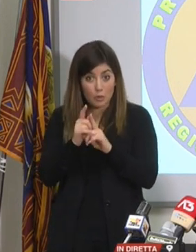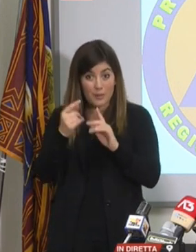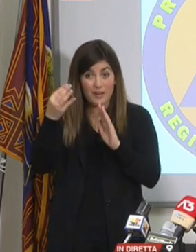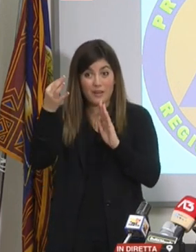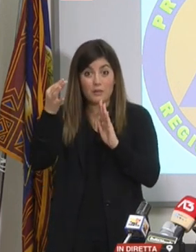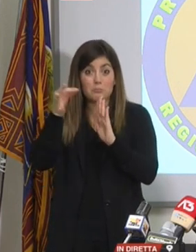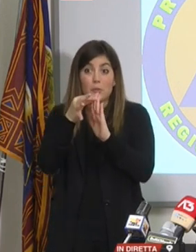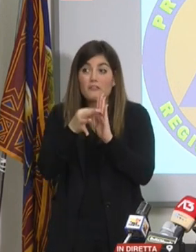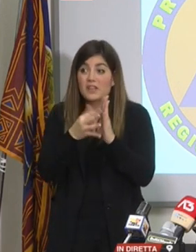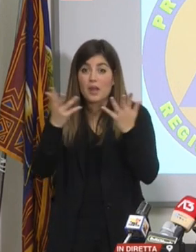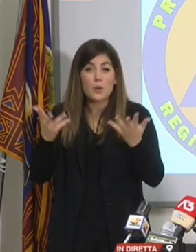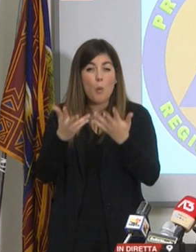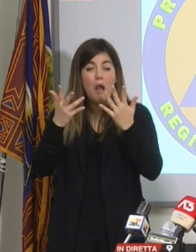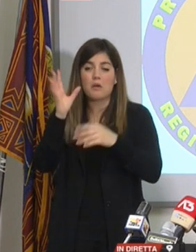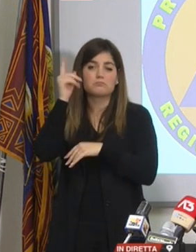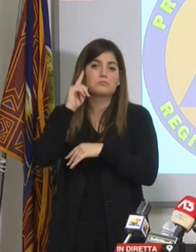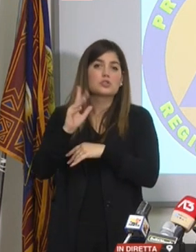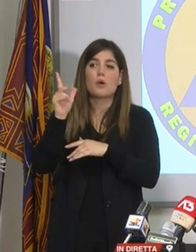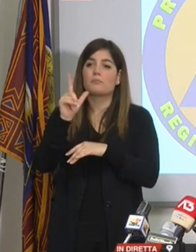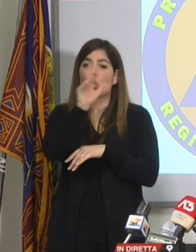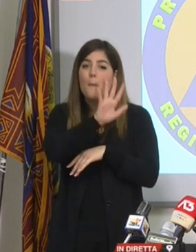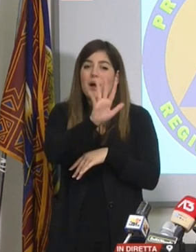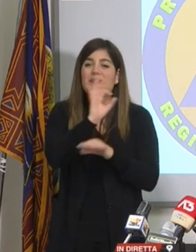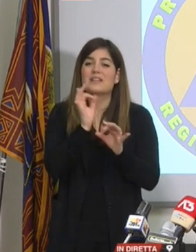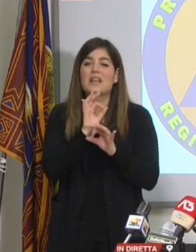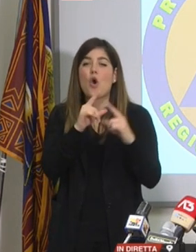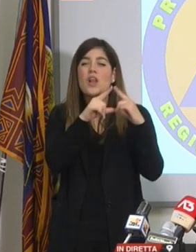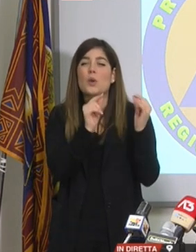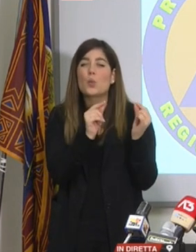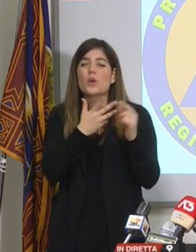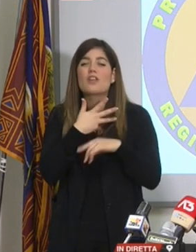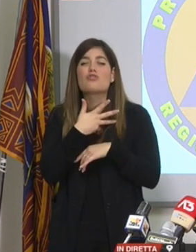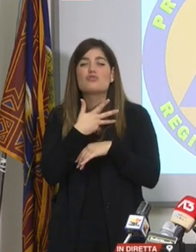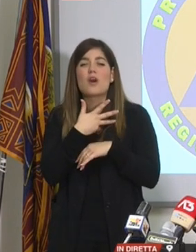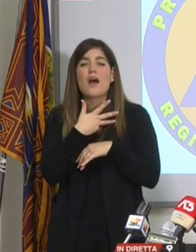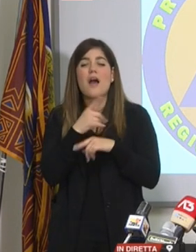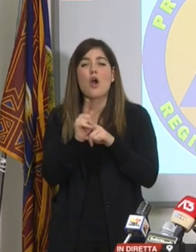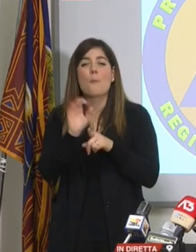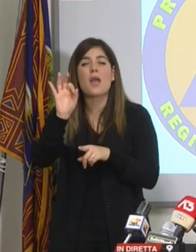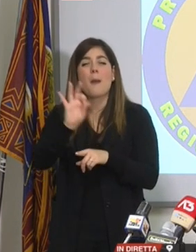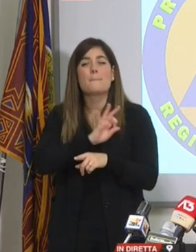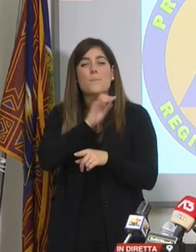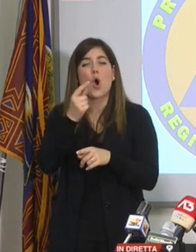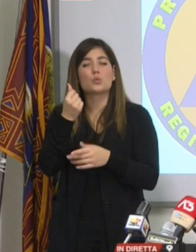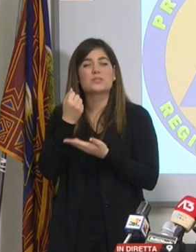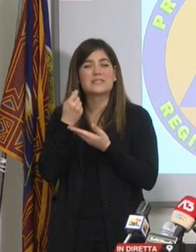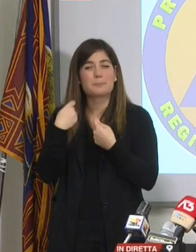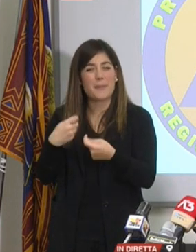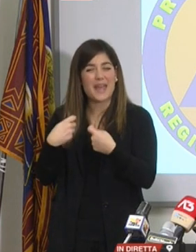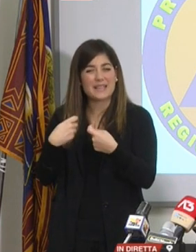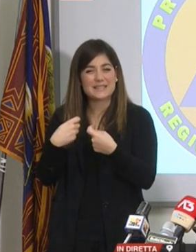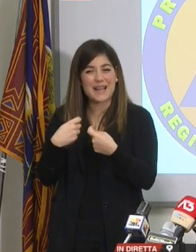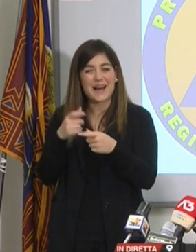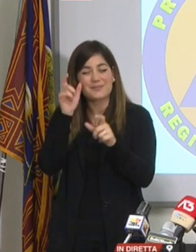delibere, penso alla Lombardia oppure anche alla Liguria, che ha previsto un bonus spesa, degli sconti per gli anziani che vanno a fare la spesa